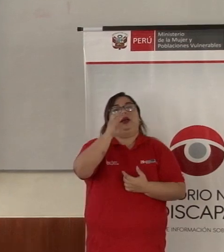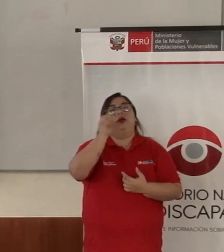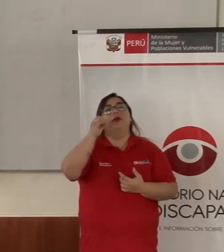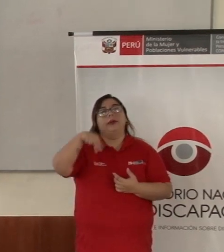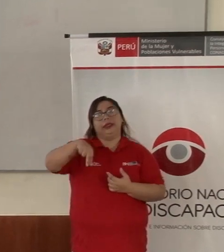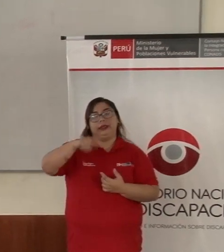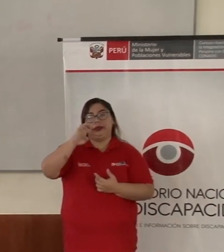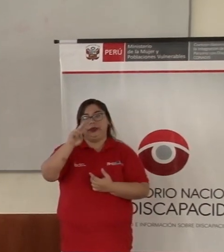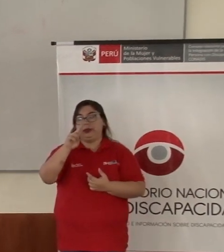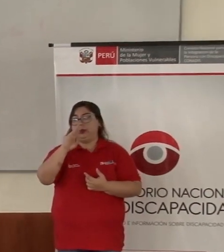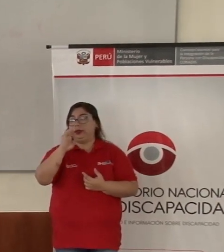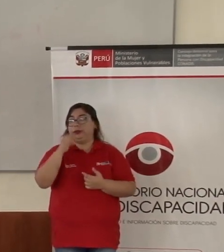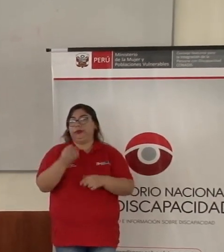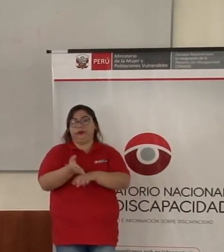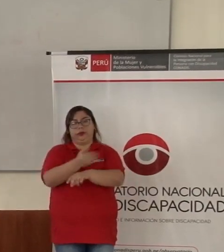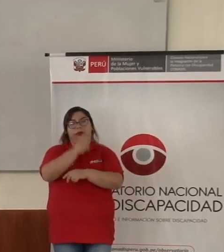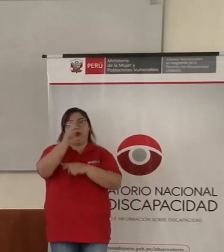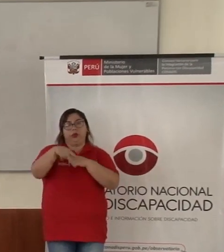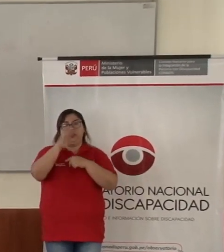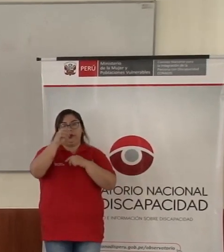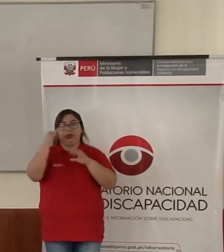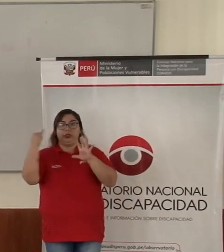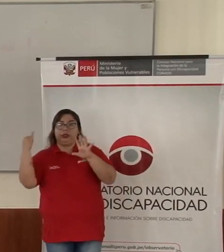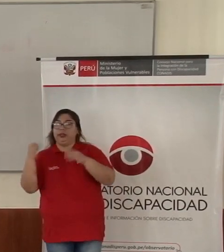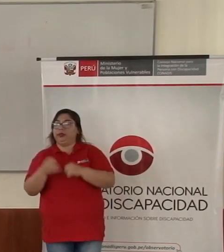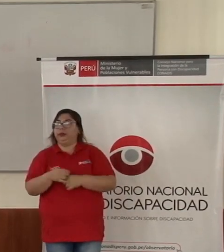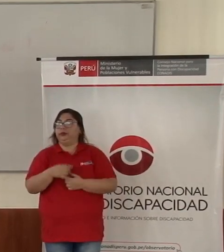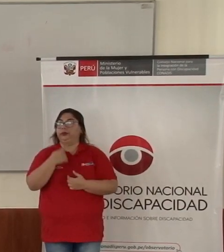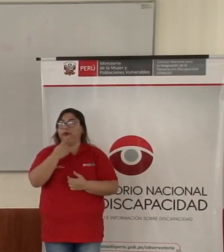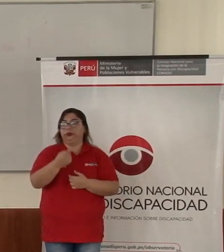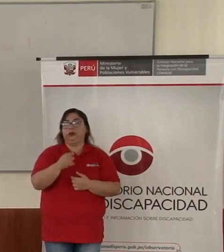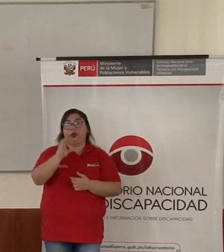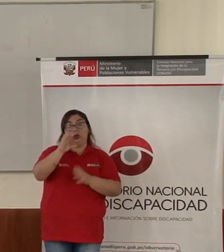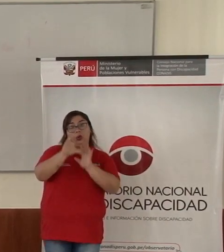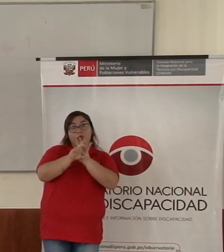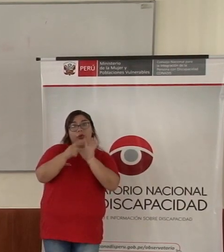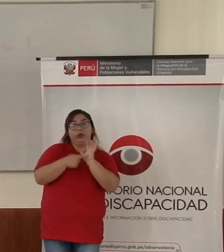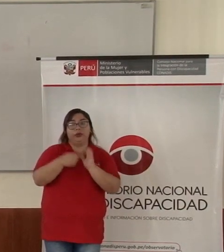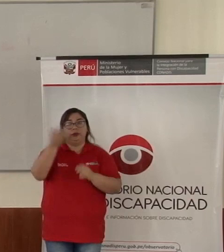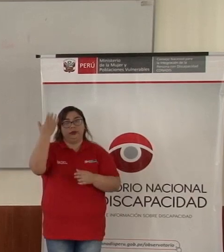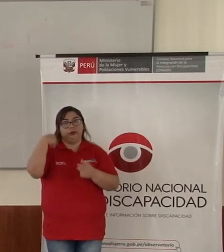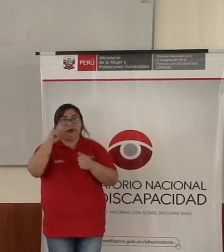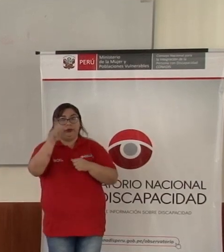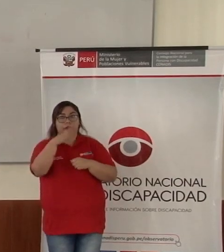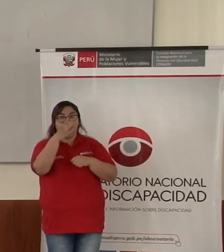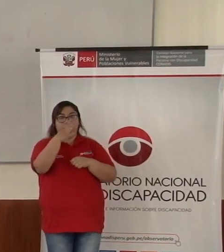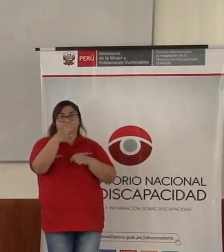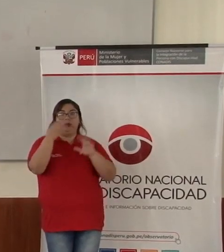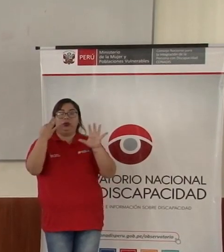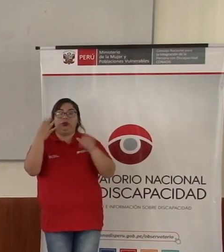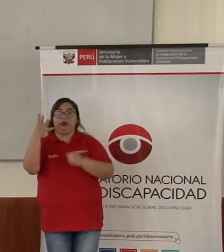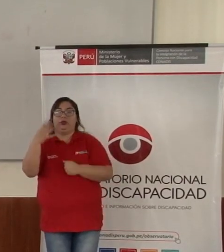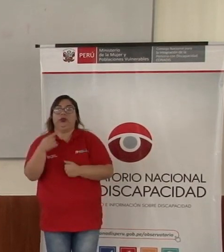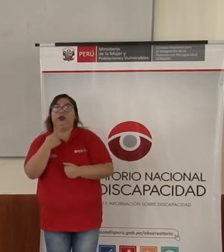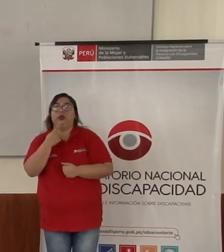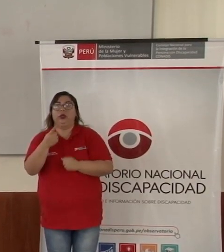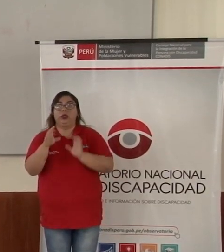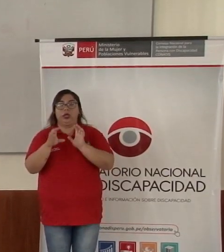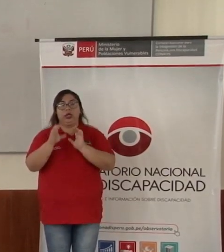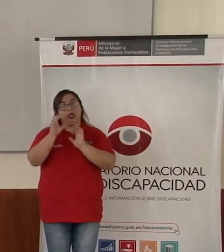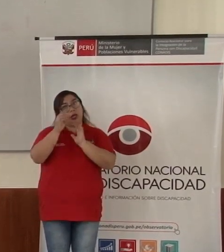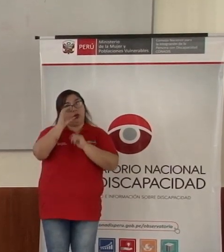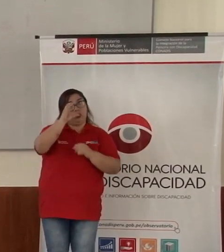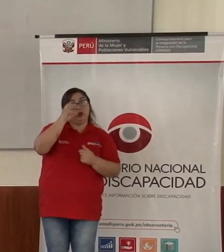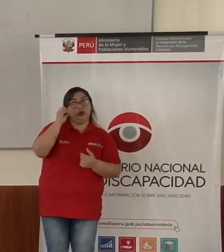Y estamos hablando del año 2006. Nuestro Código Civil es del año 84. La Constitución es del